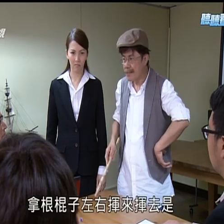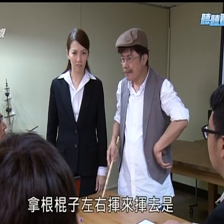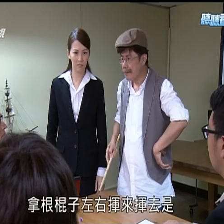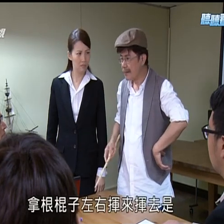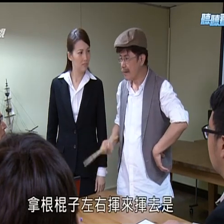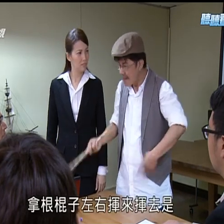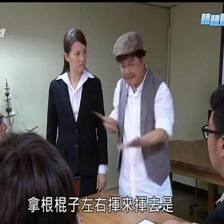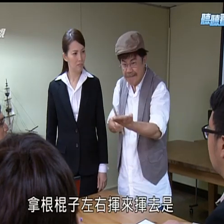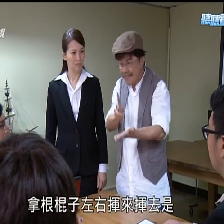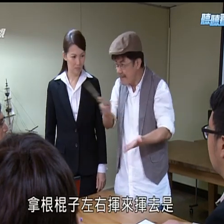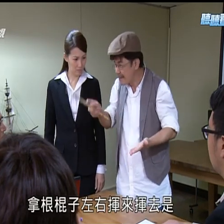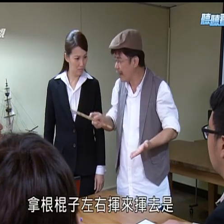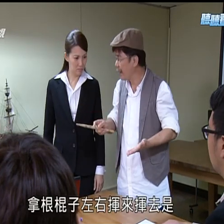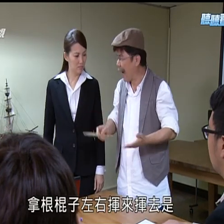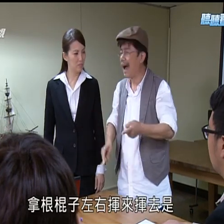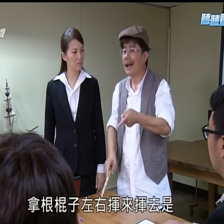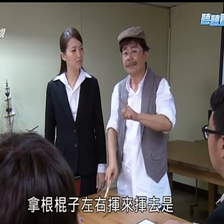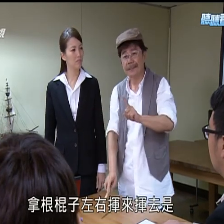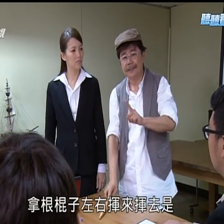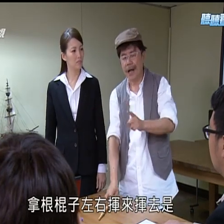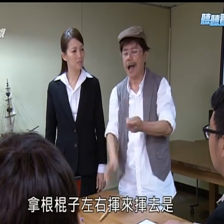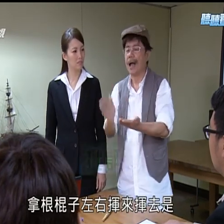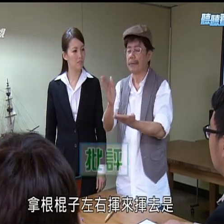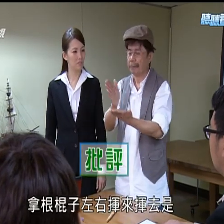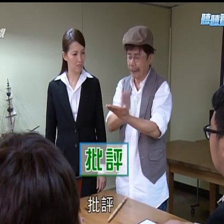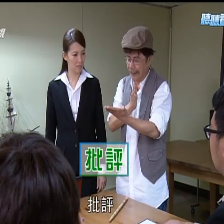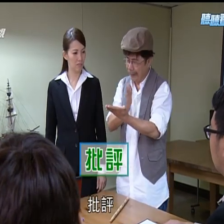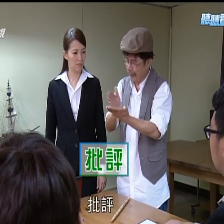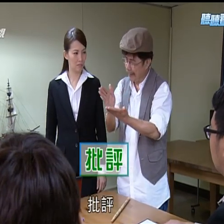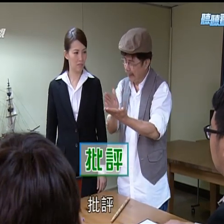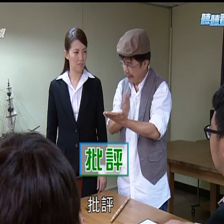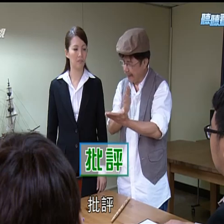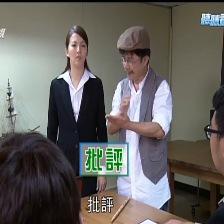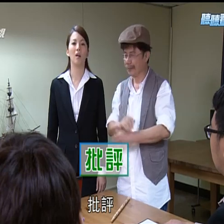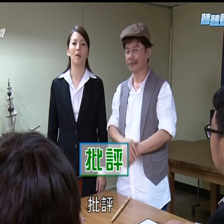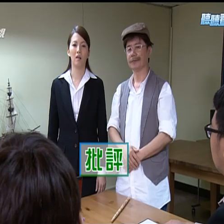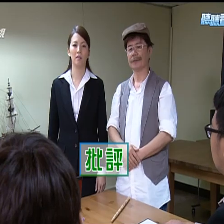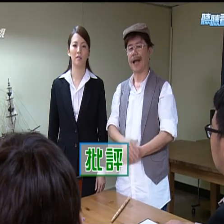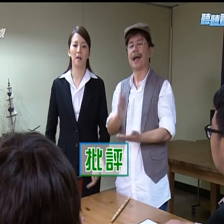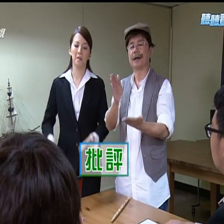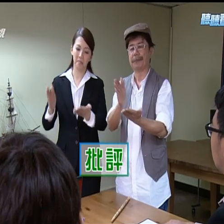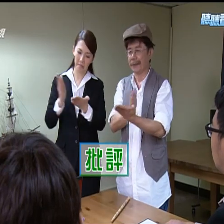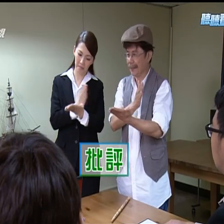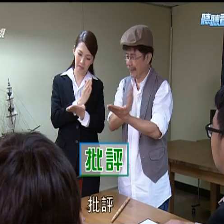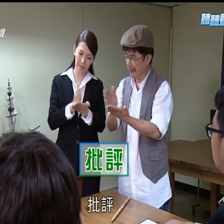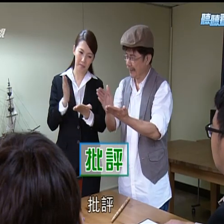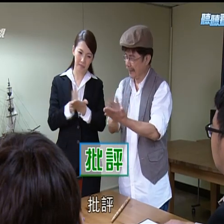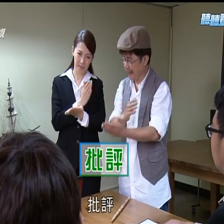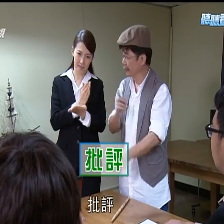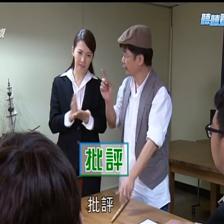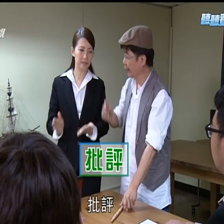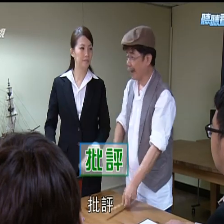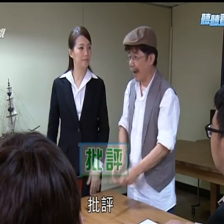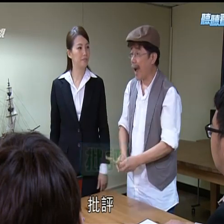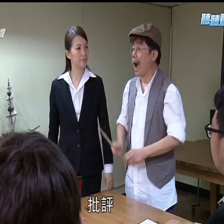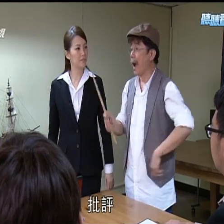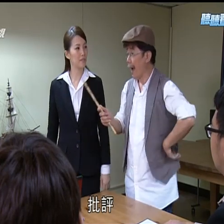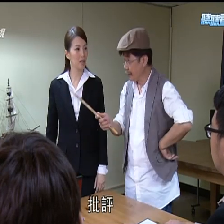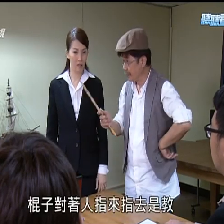棍子左右挥来挥去是批评。 批评。 棍